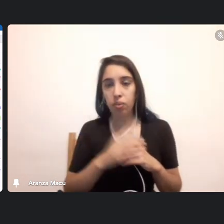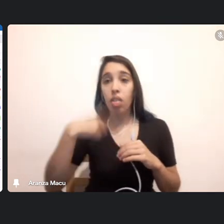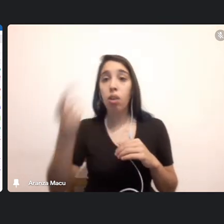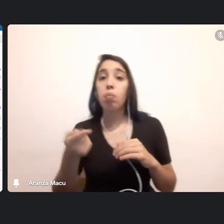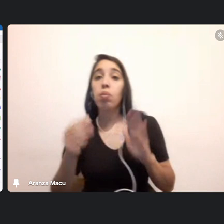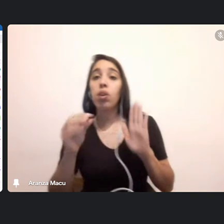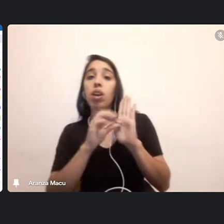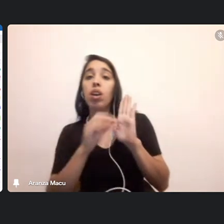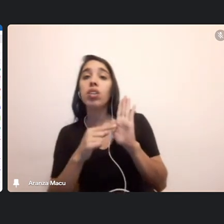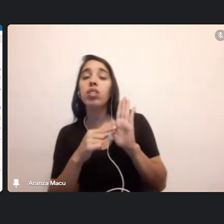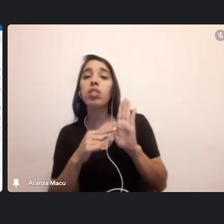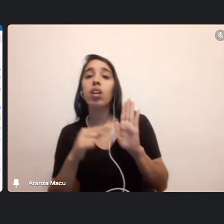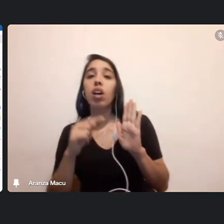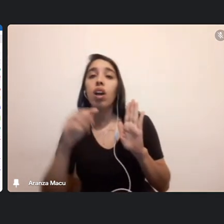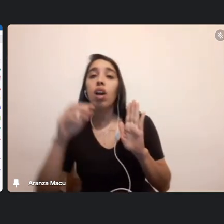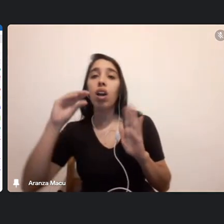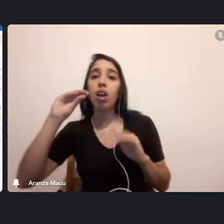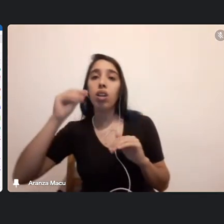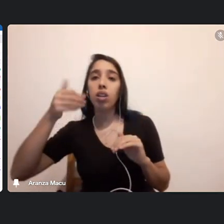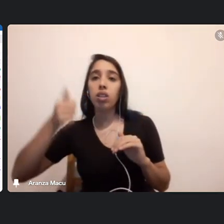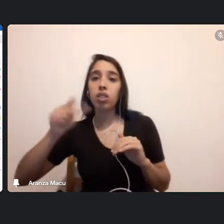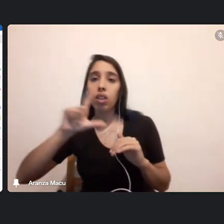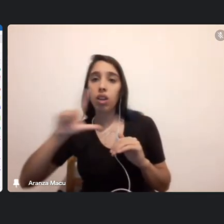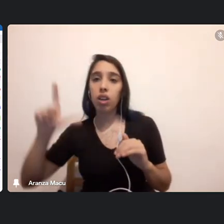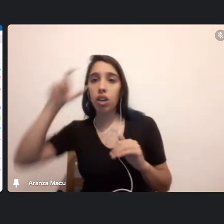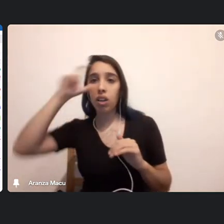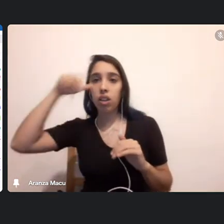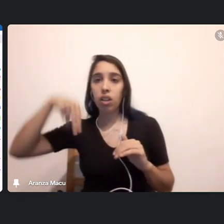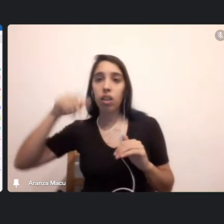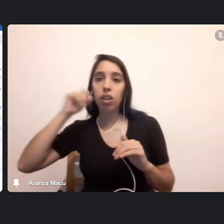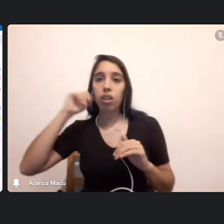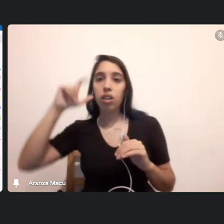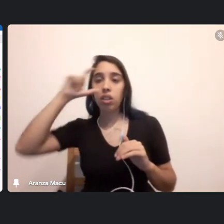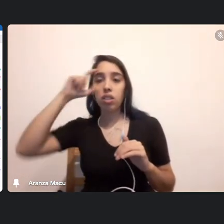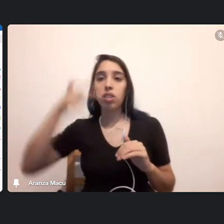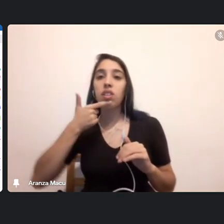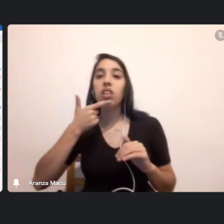o sustantivo. Acá, ¿cómo está?